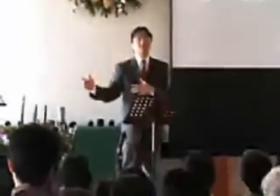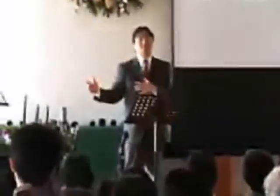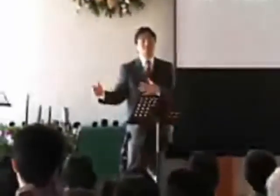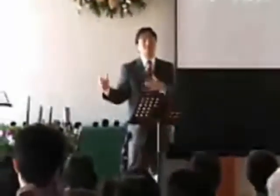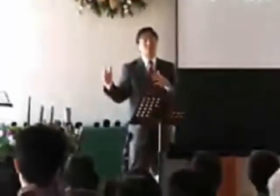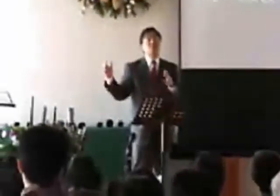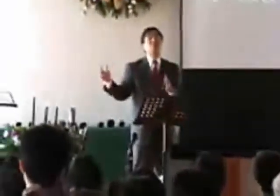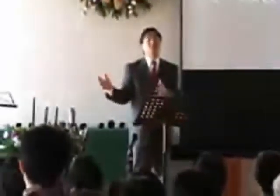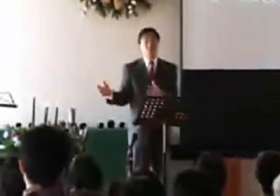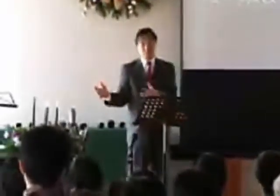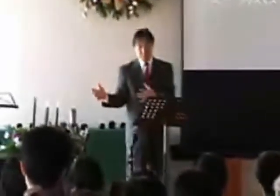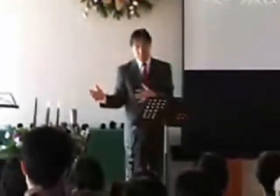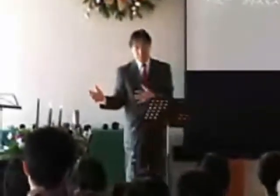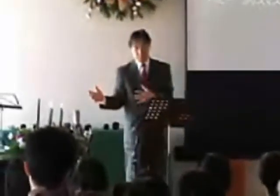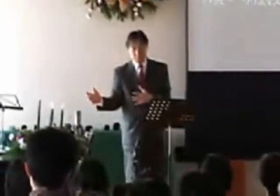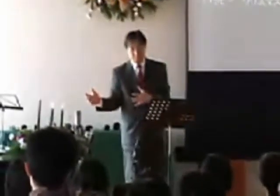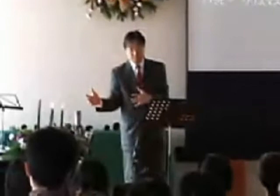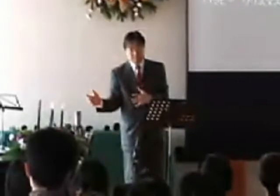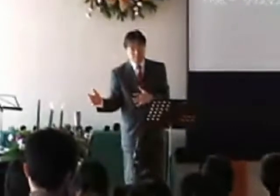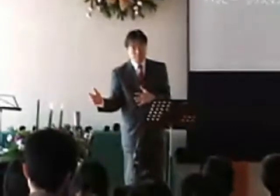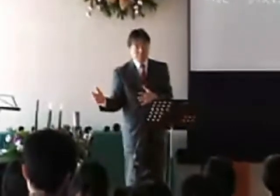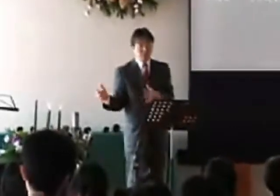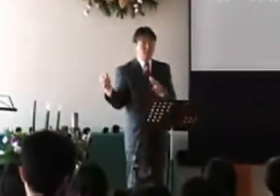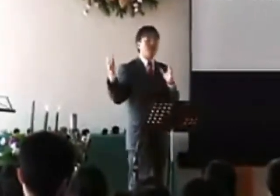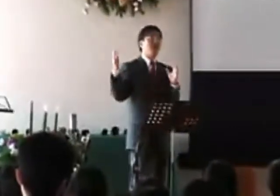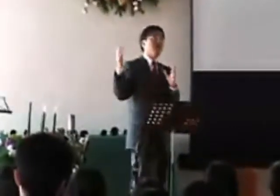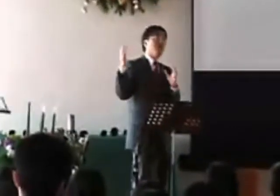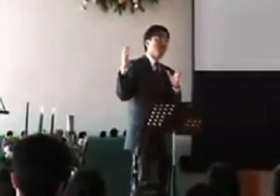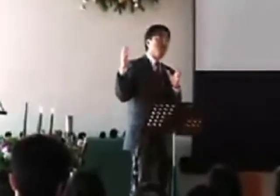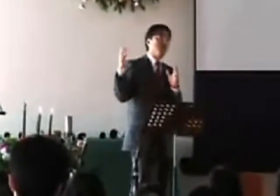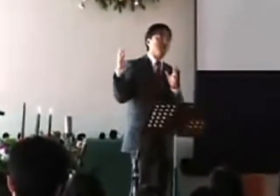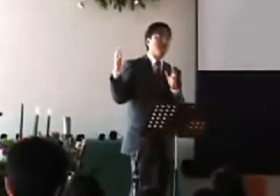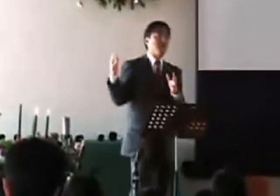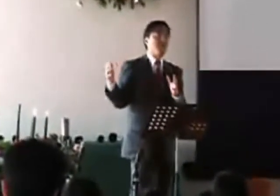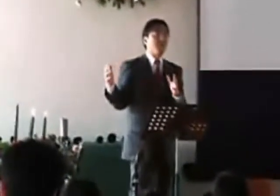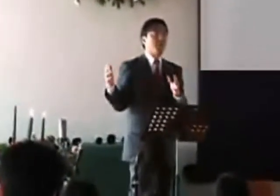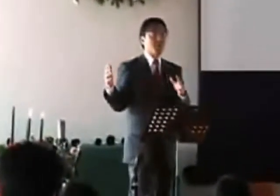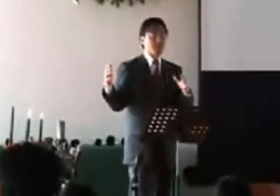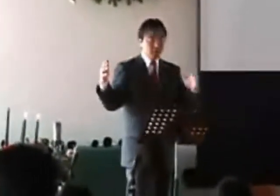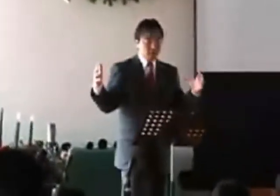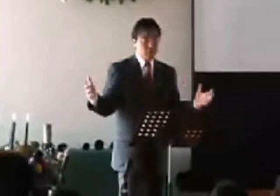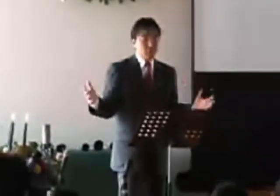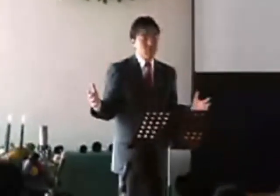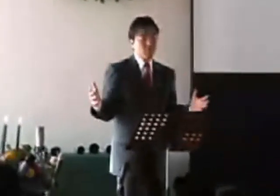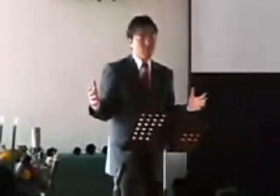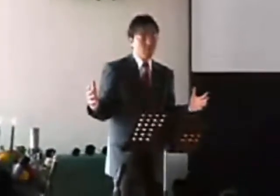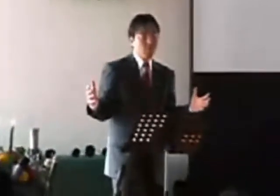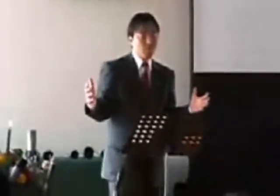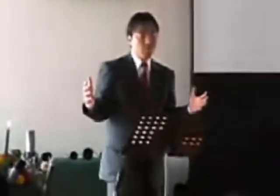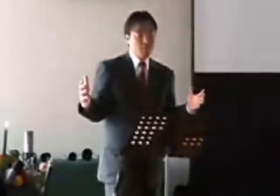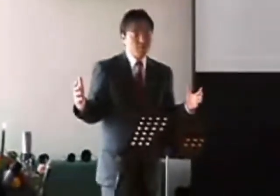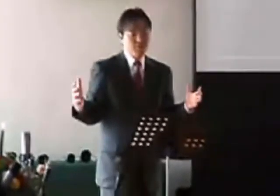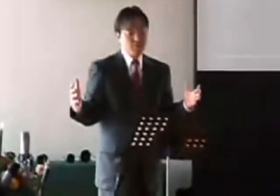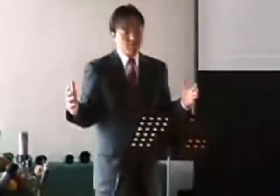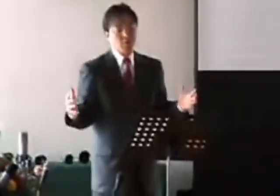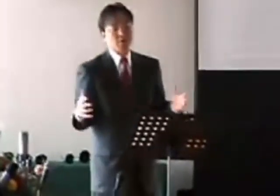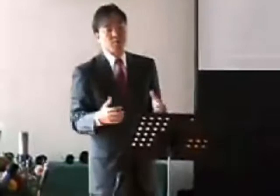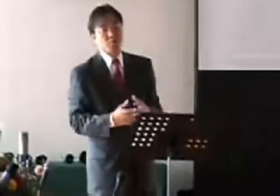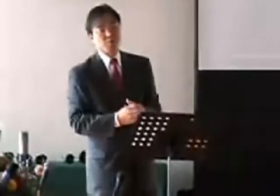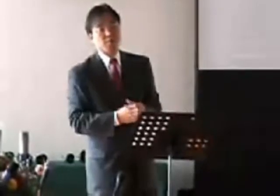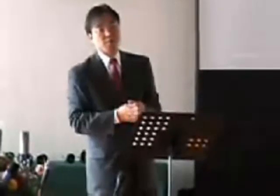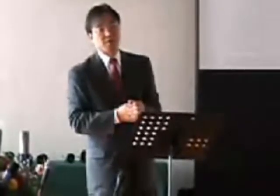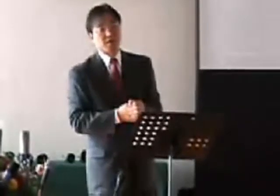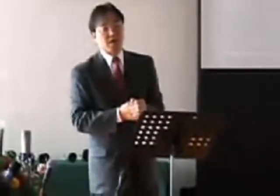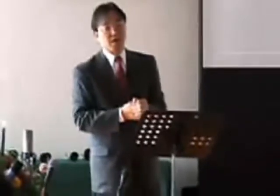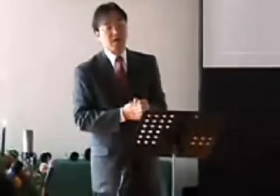です。みんなそうだったんです。普通の商人たちも小さい人数ではやられるからっていうんで隊を組んでい